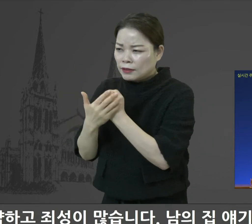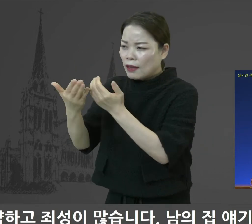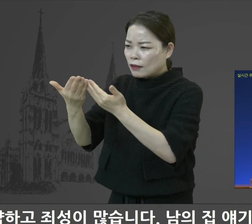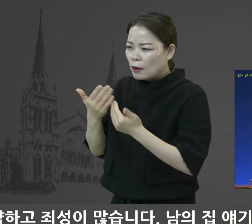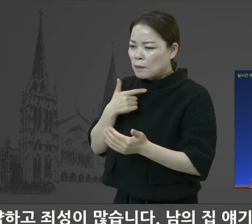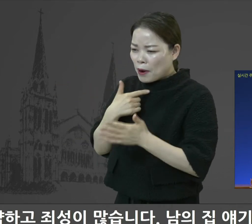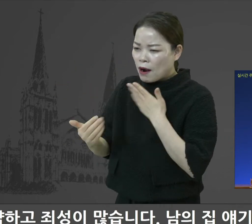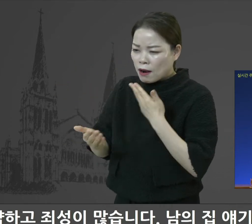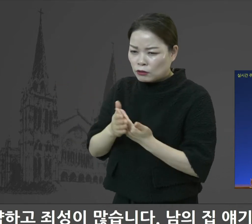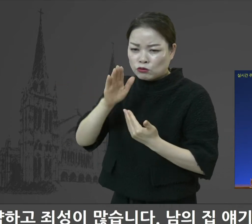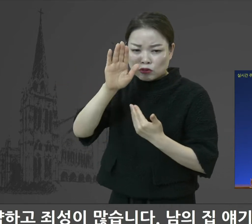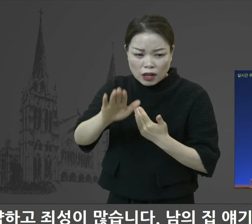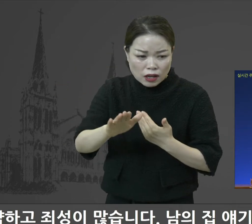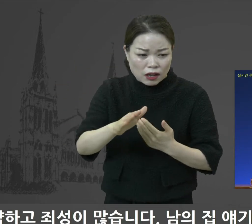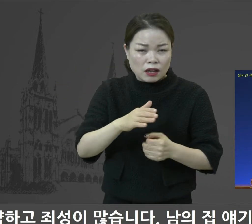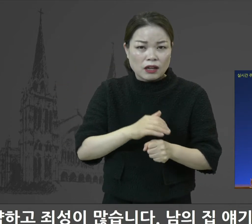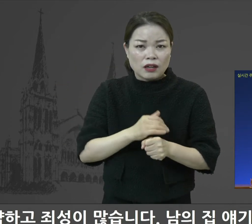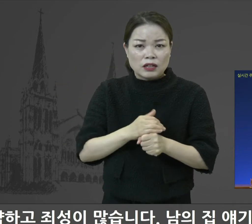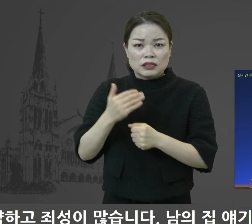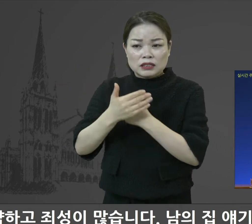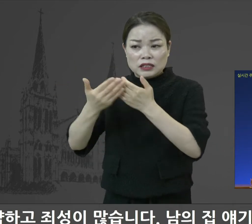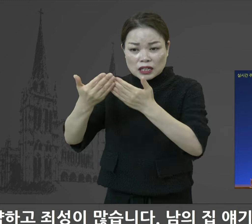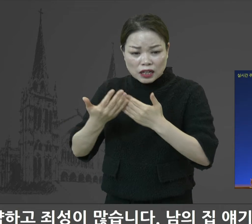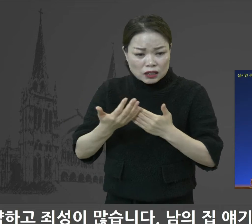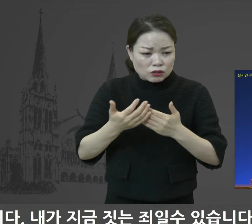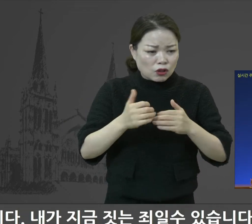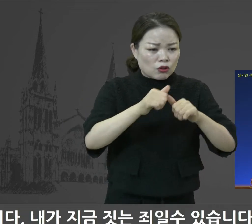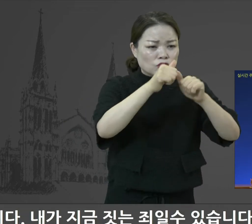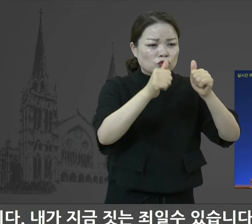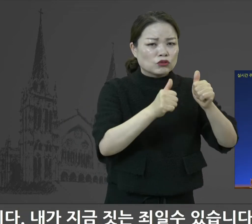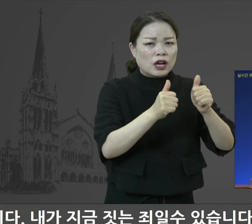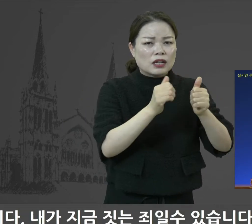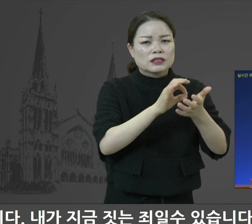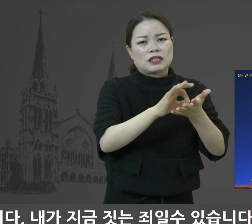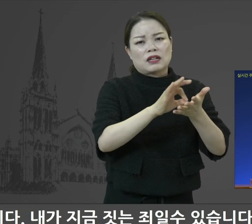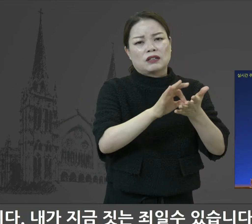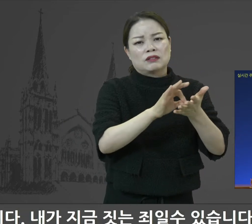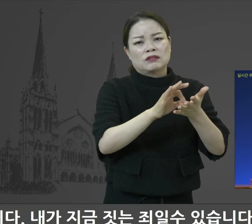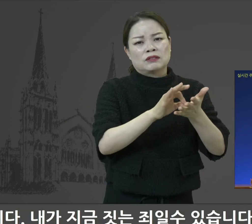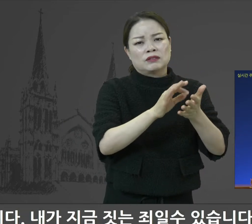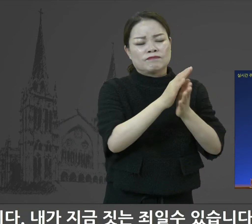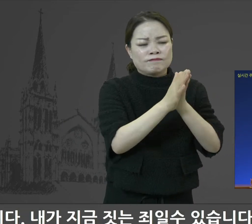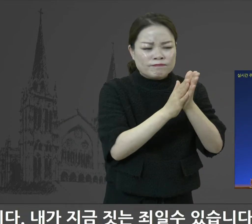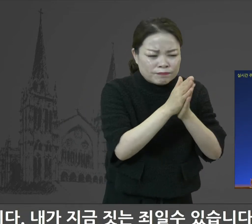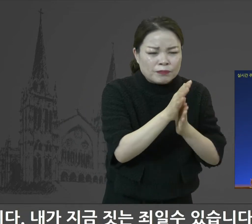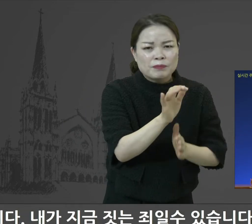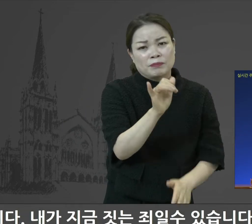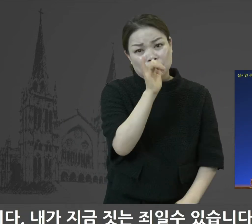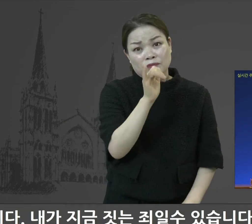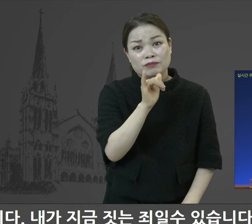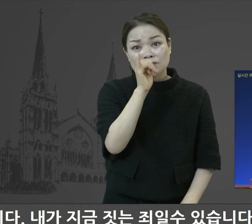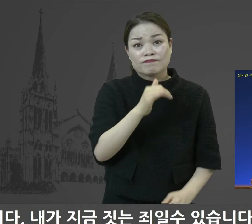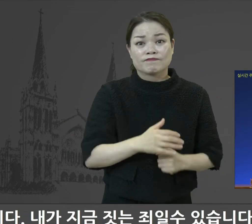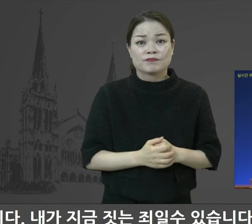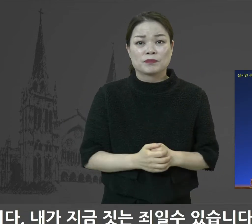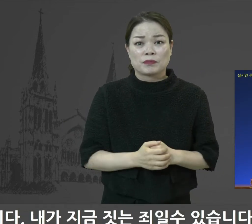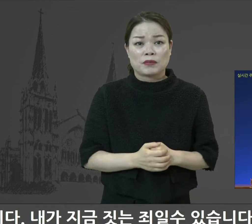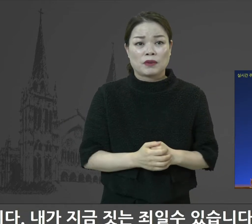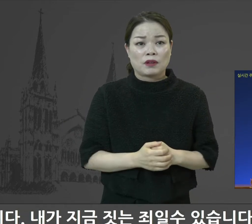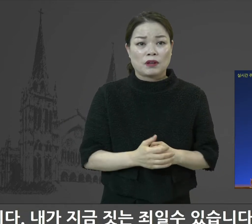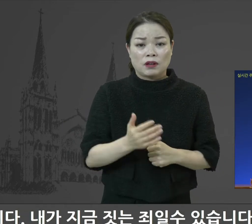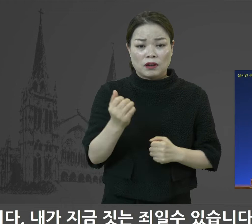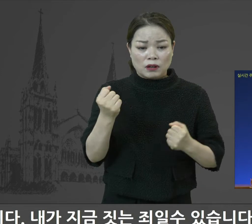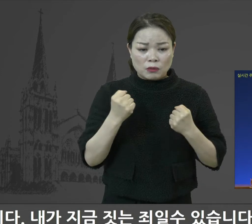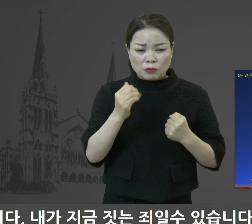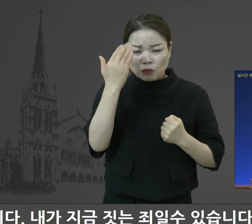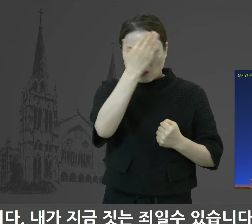주신 그 은혜의 소산물을 가지고 우상 숭배하는데 사용하는 경우 우리에게 있을 수 있습니다. 아니, 건강이 안